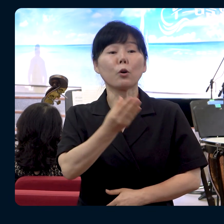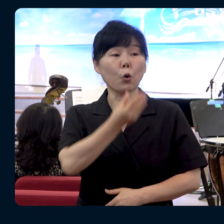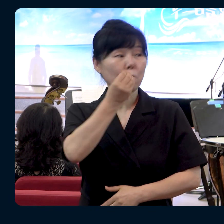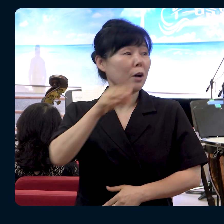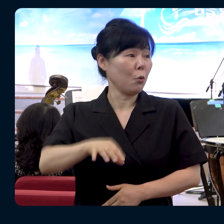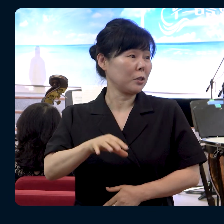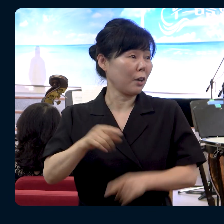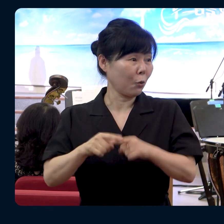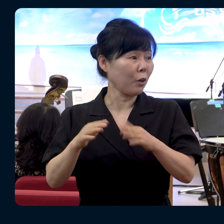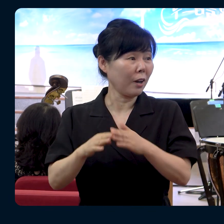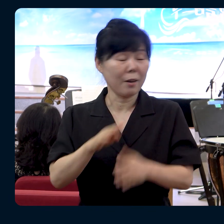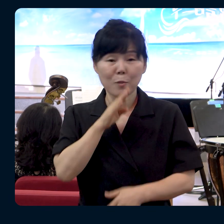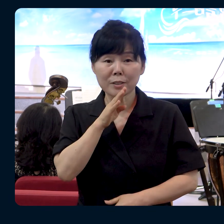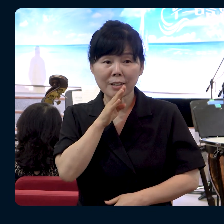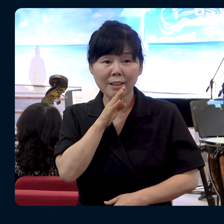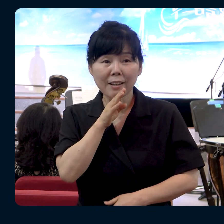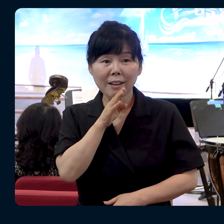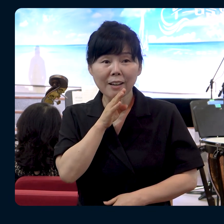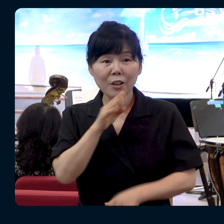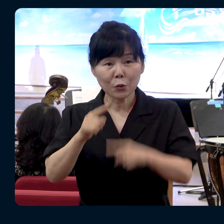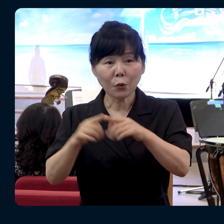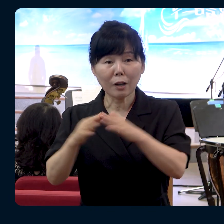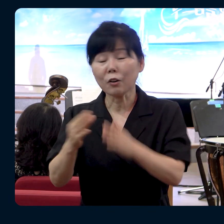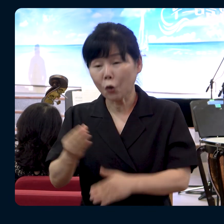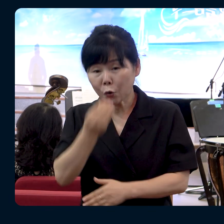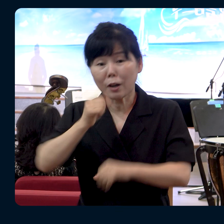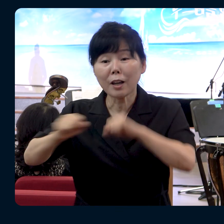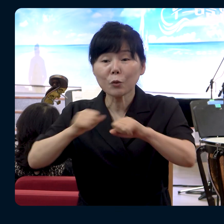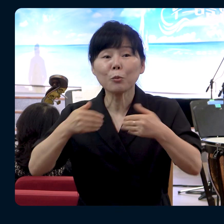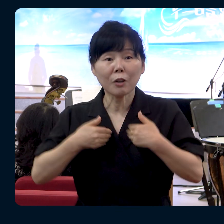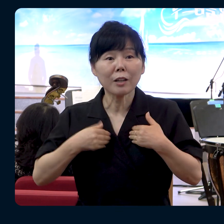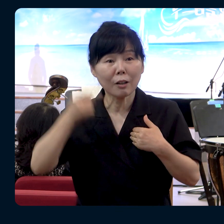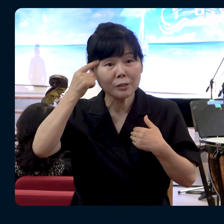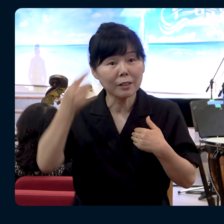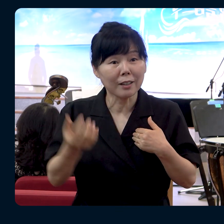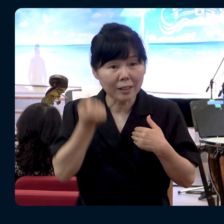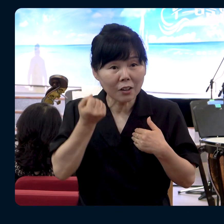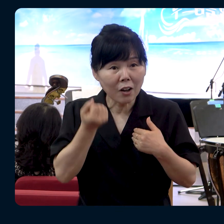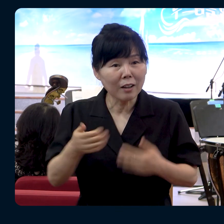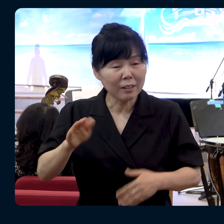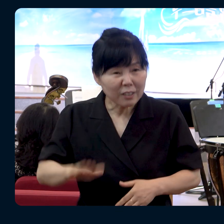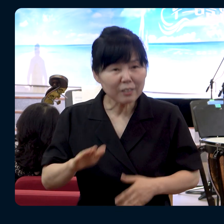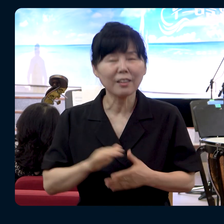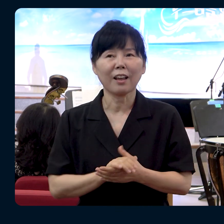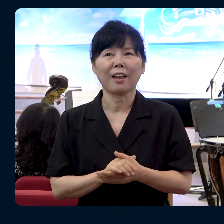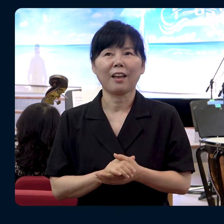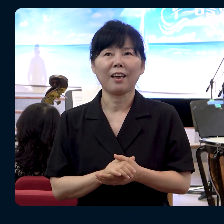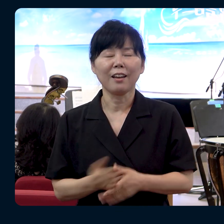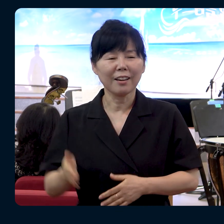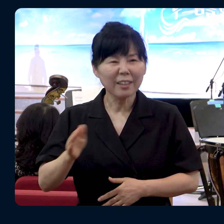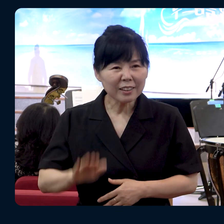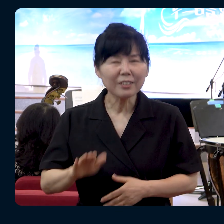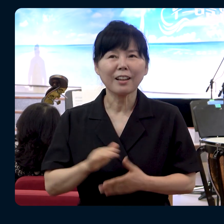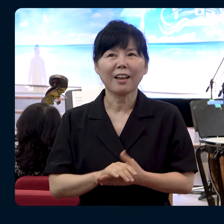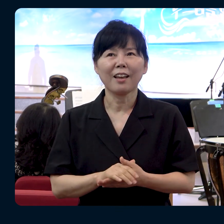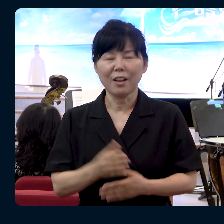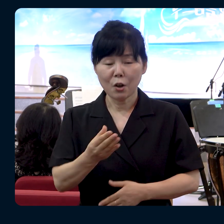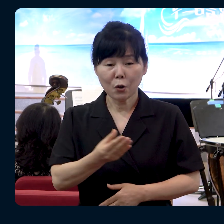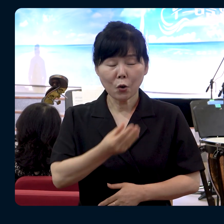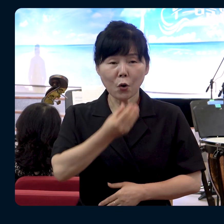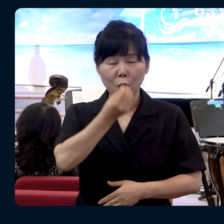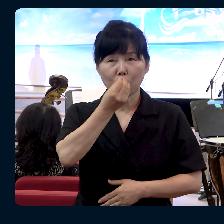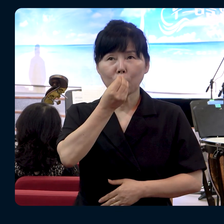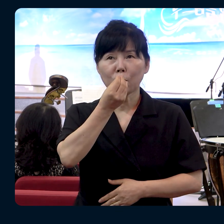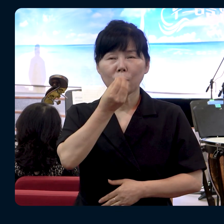가치, 이 고정관념이 있어요. 근데 그가 생각하는 거룩은 행위에서 온 거룩이에요. 우리는 거룩한